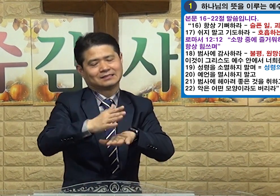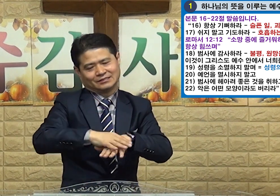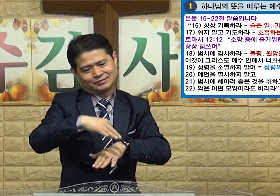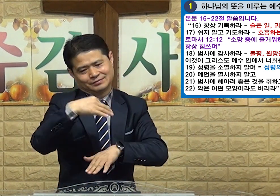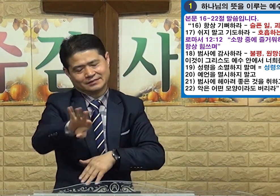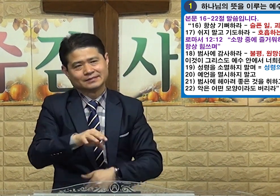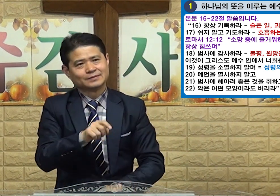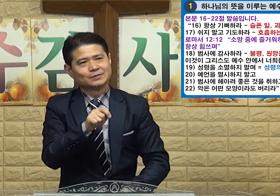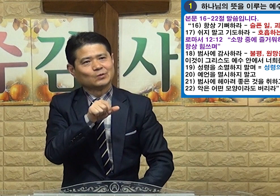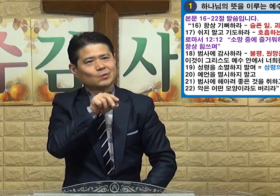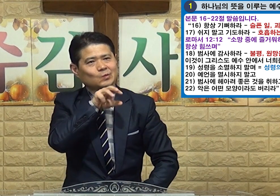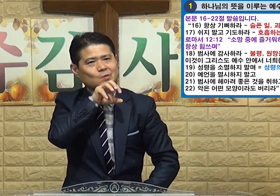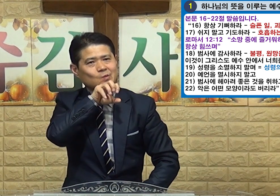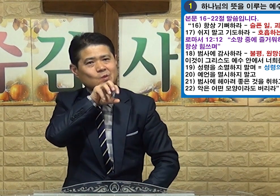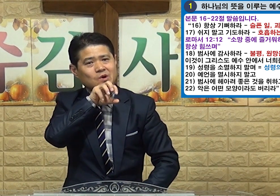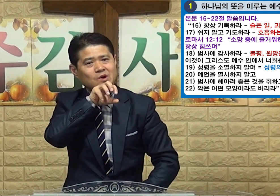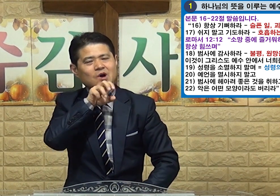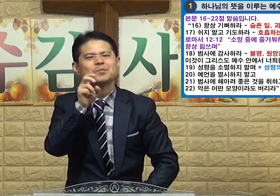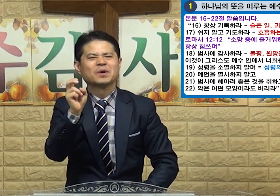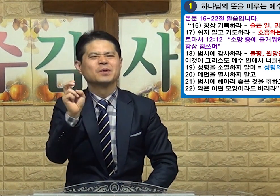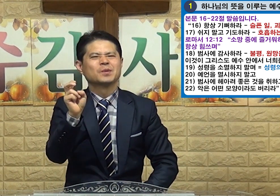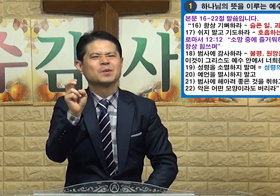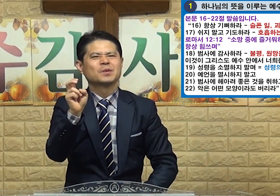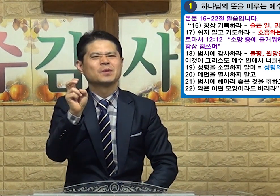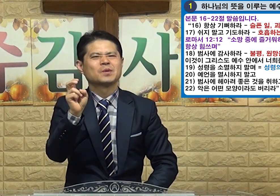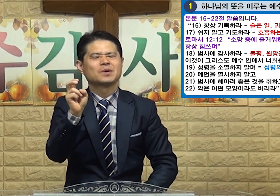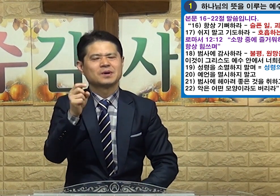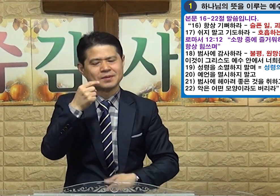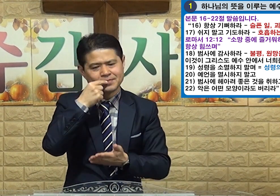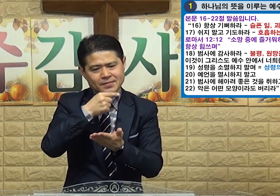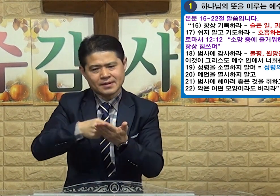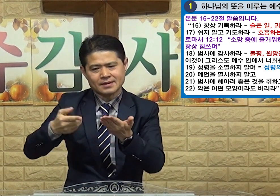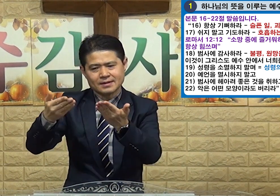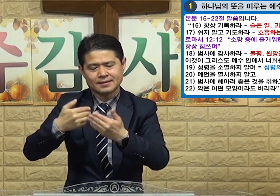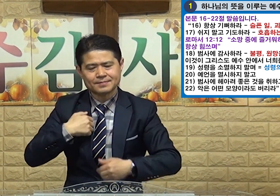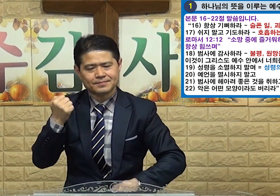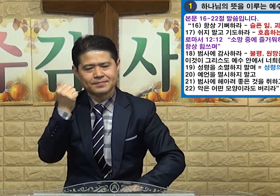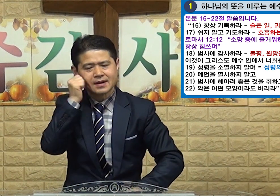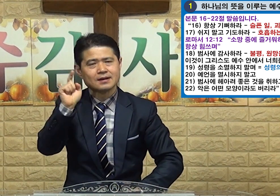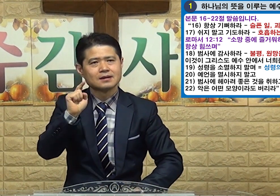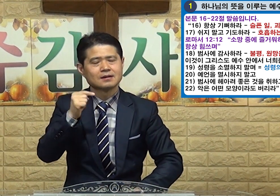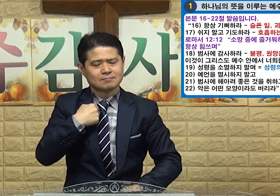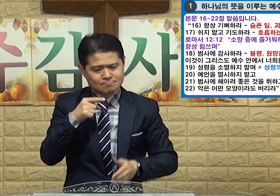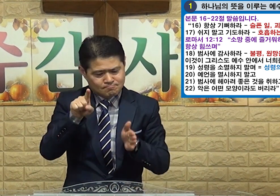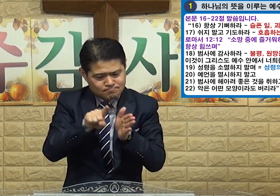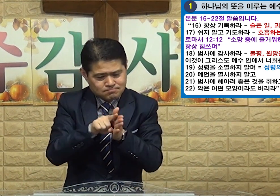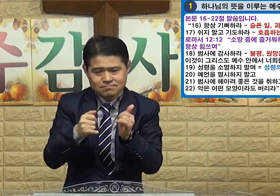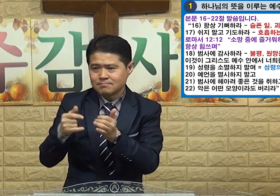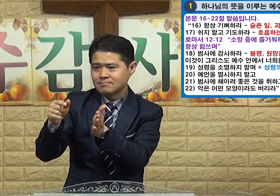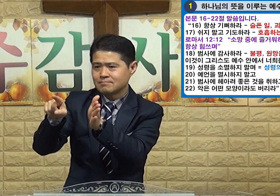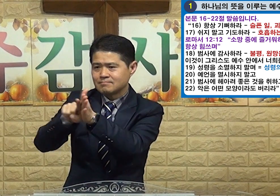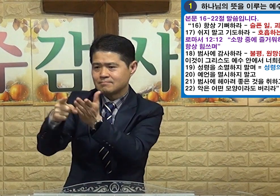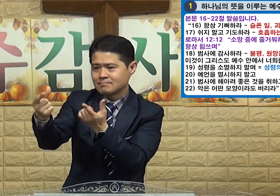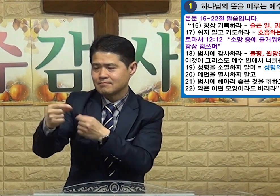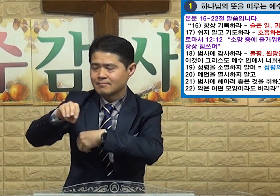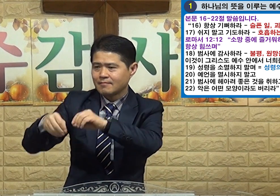내가 안 되면 감사하지 않고 불만을 여기는 경우가 있을 것입니다. 내가 피해를 받으면 손해가